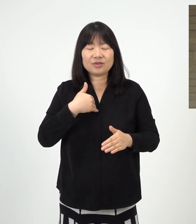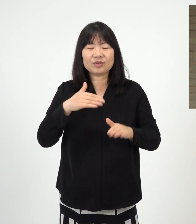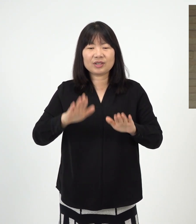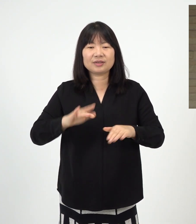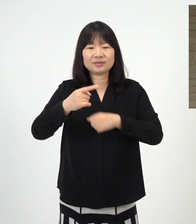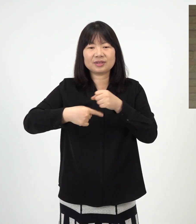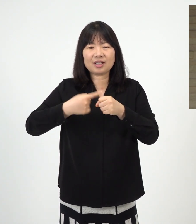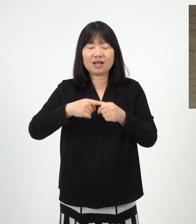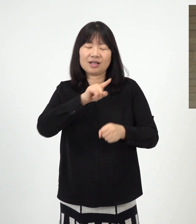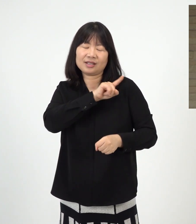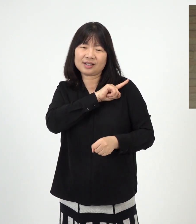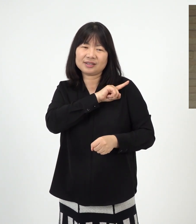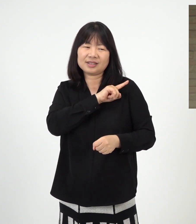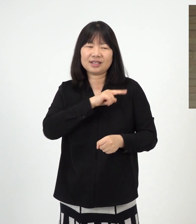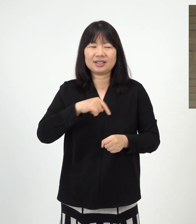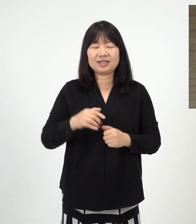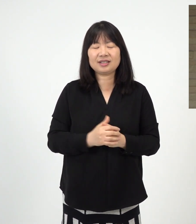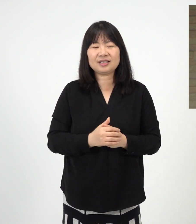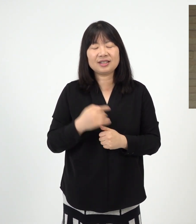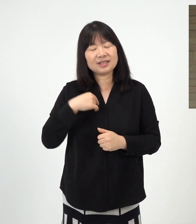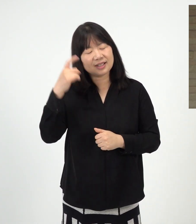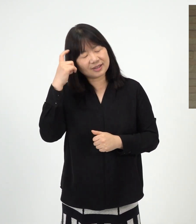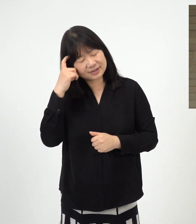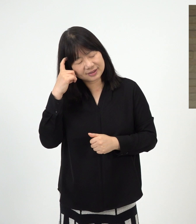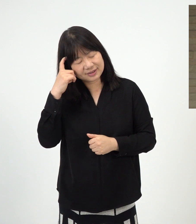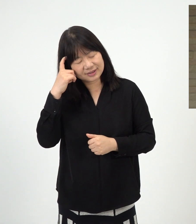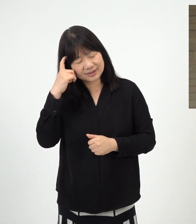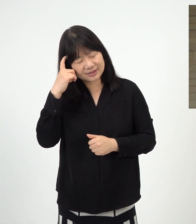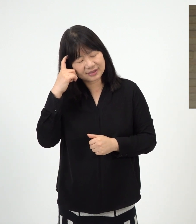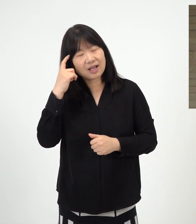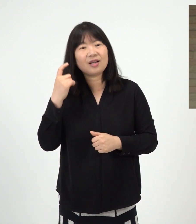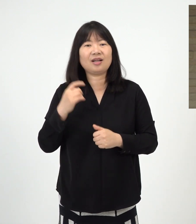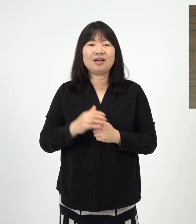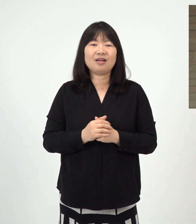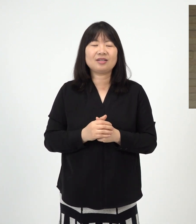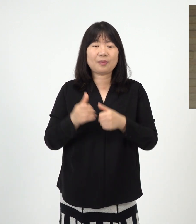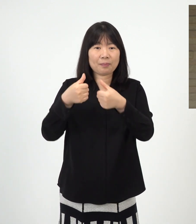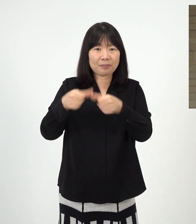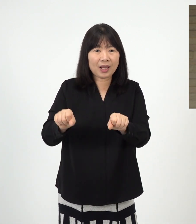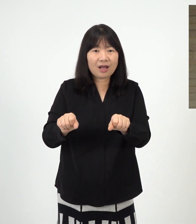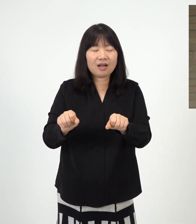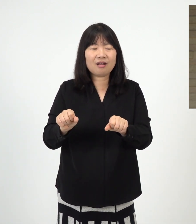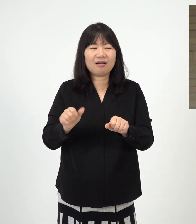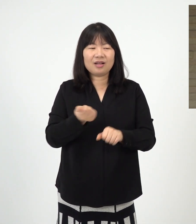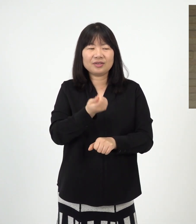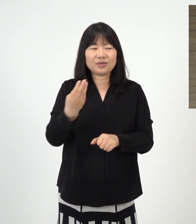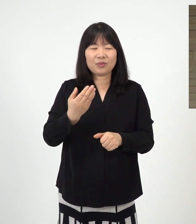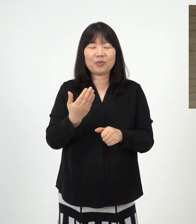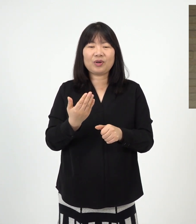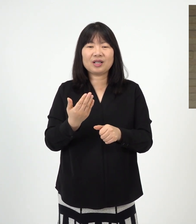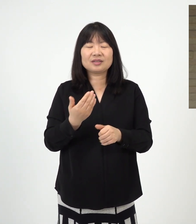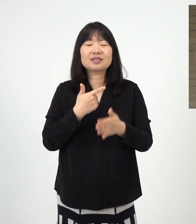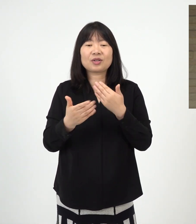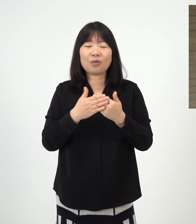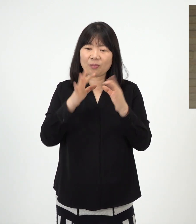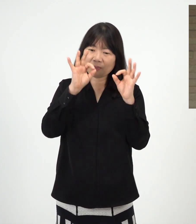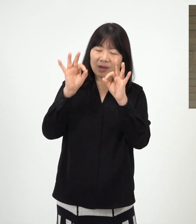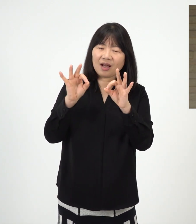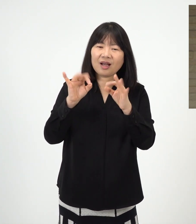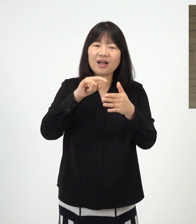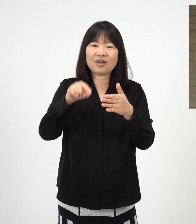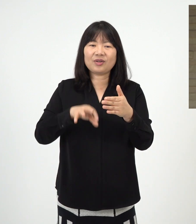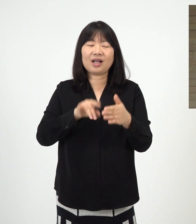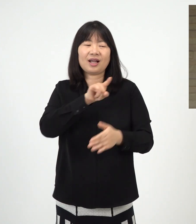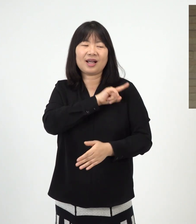안에 가장 제 인식의 틀을 충격을 주었던 몇 가지 사건을 꼽아보니까 그